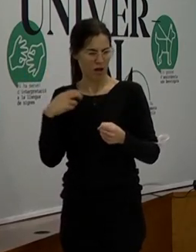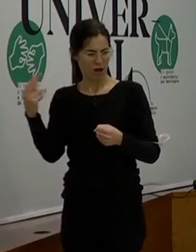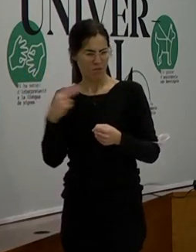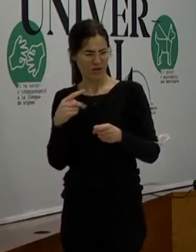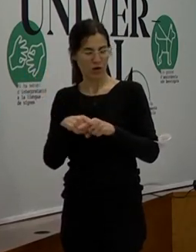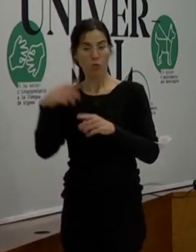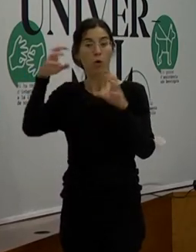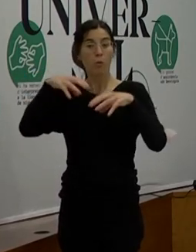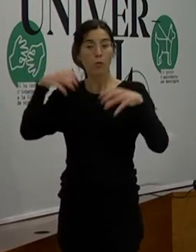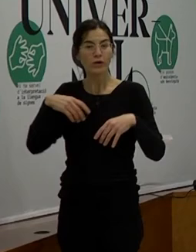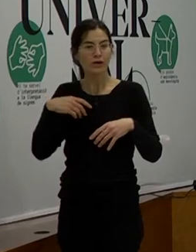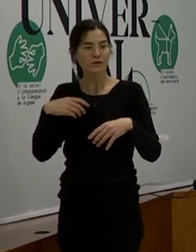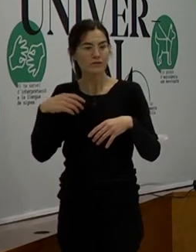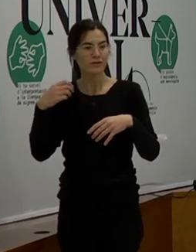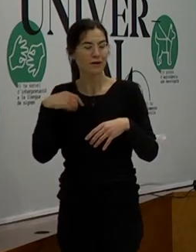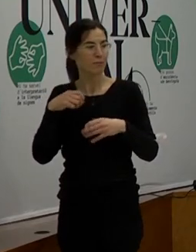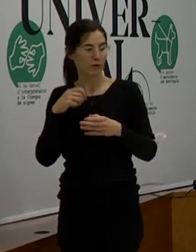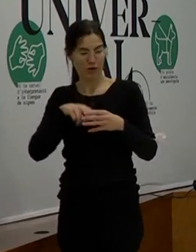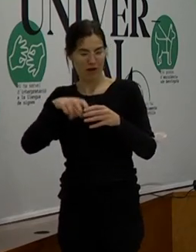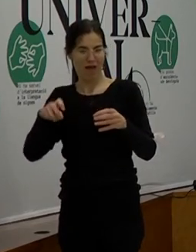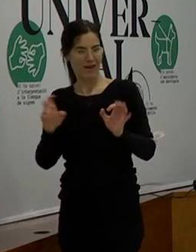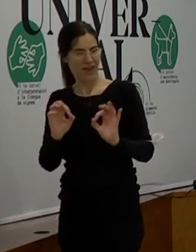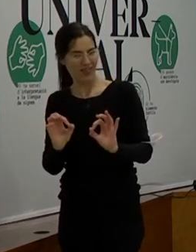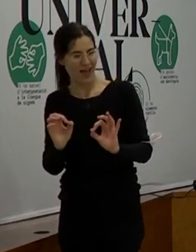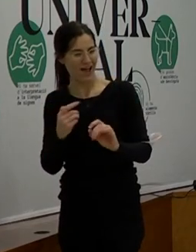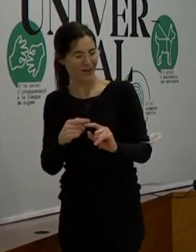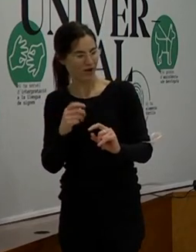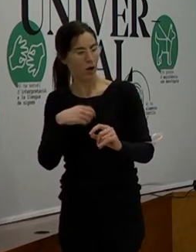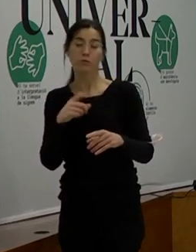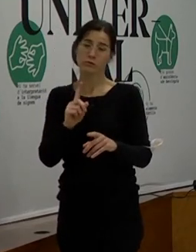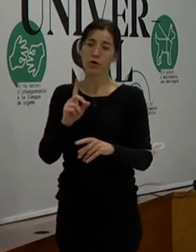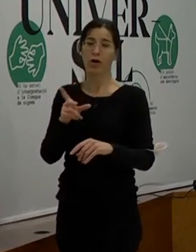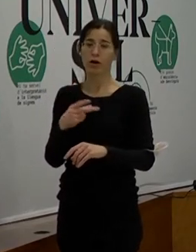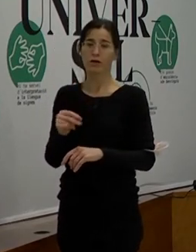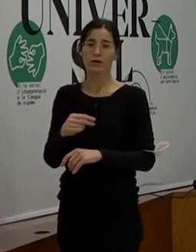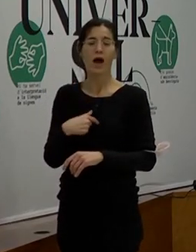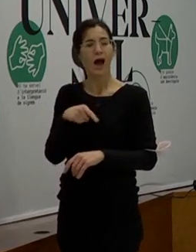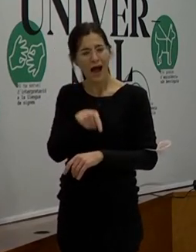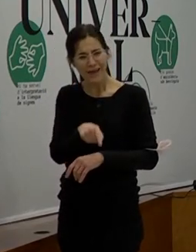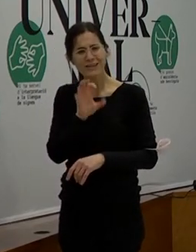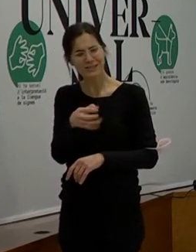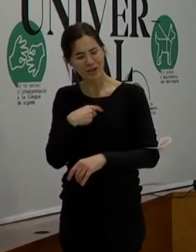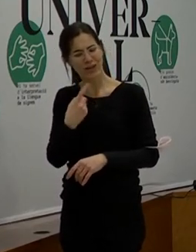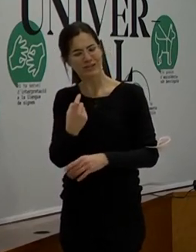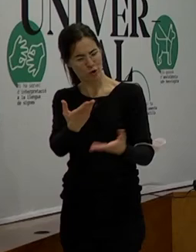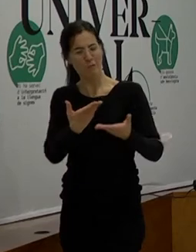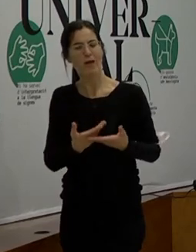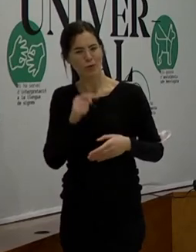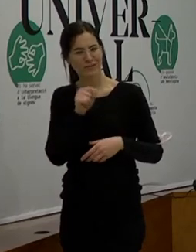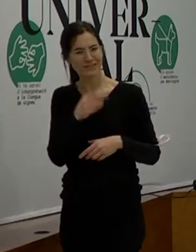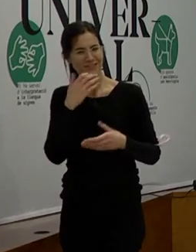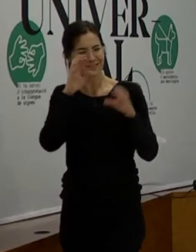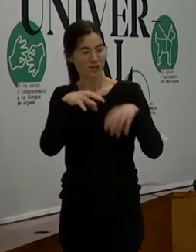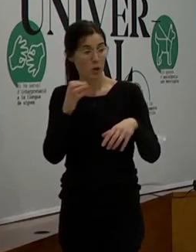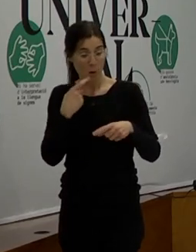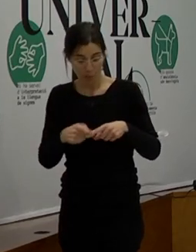et mulles, però no baixa perquè es mullen, quan ara m'entens. Pues no. Aleshores sí que necessito que m'ajudis. Perquè entre